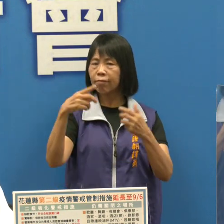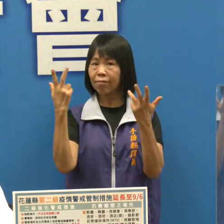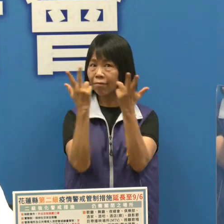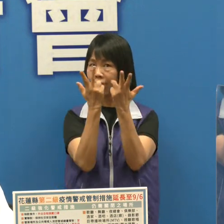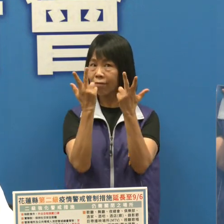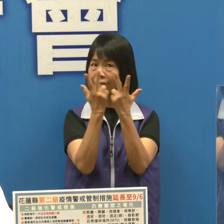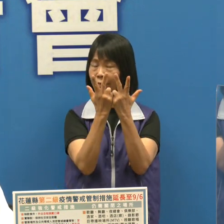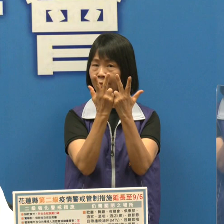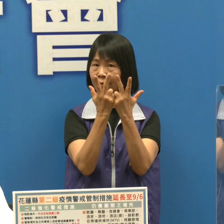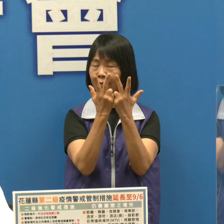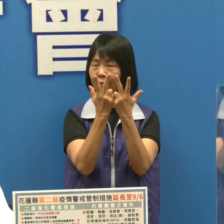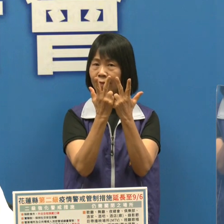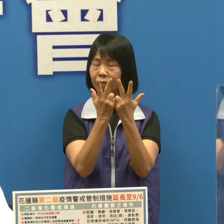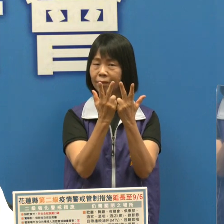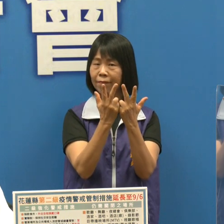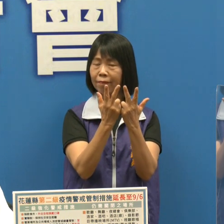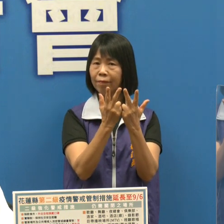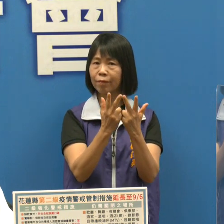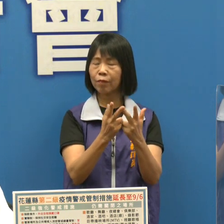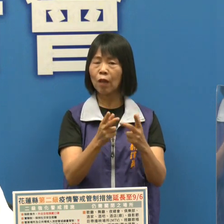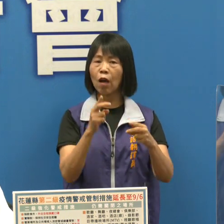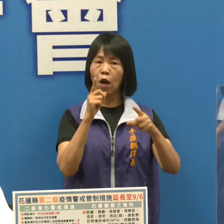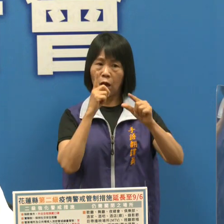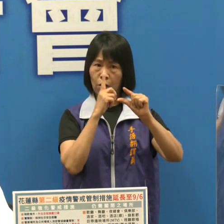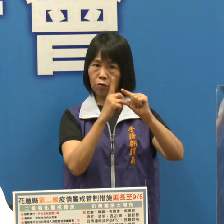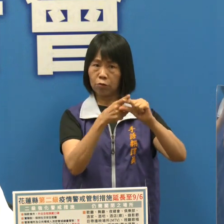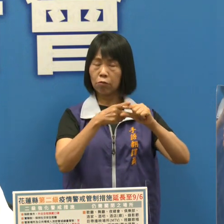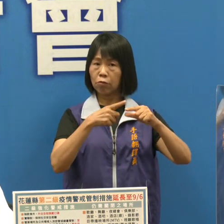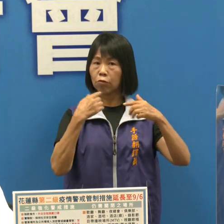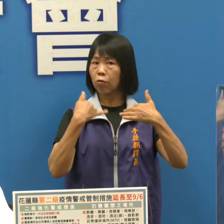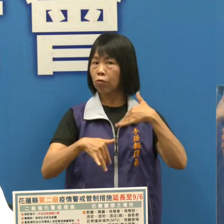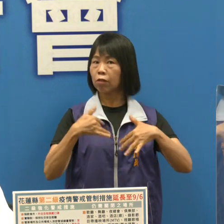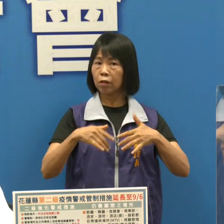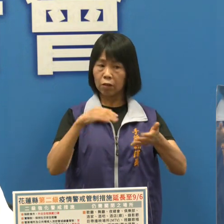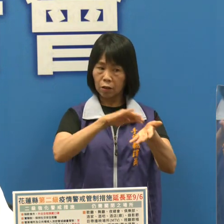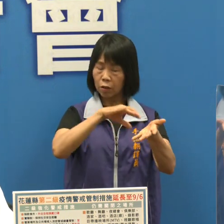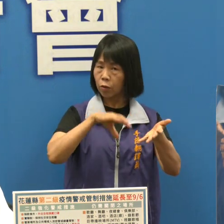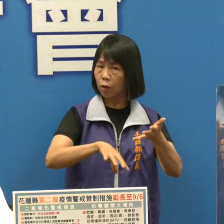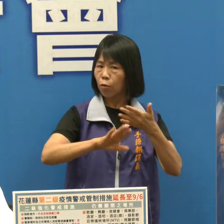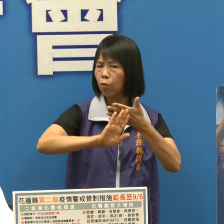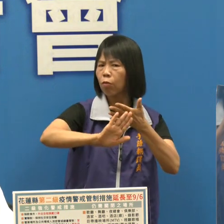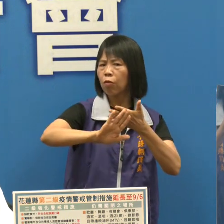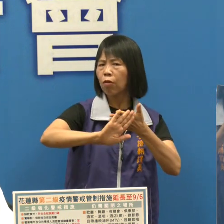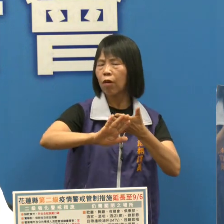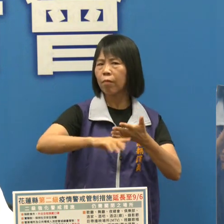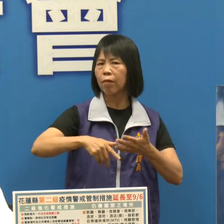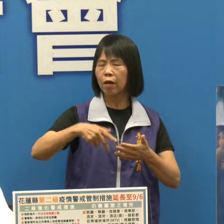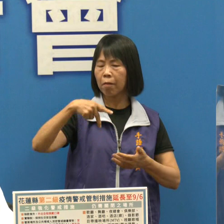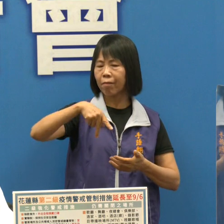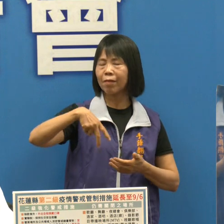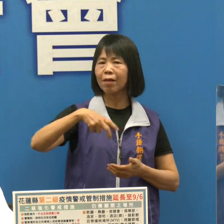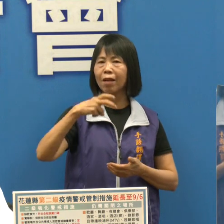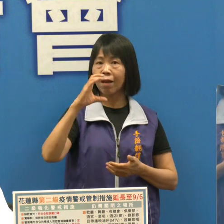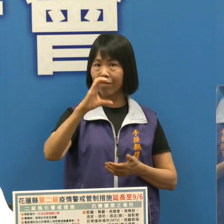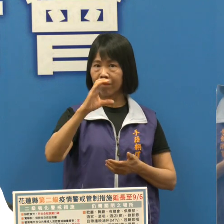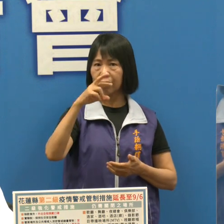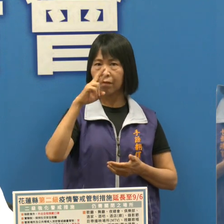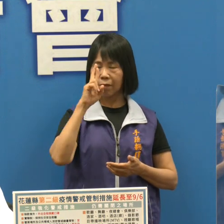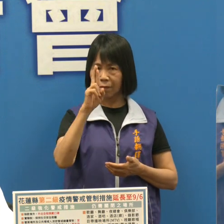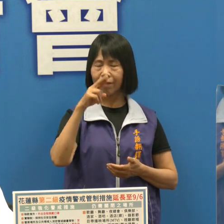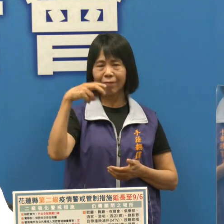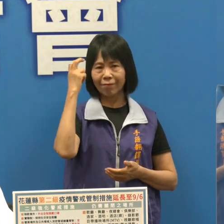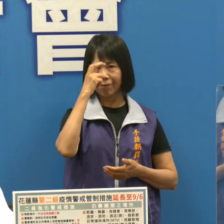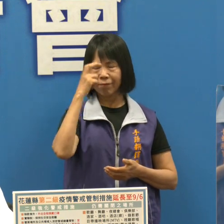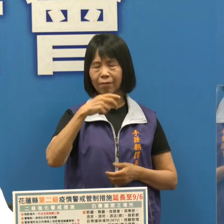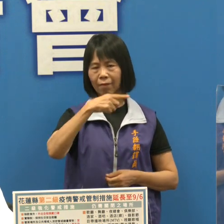北市的这个中心医院区的户外快筛站做了 PCR 结果是阳